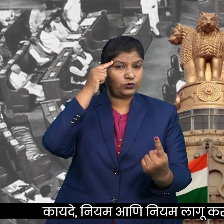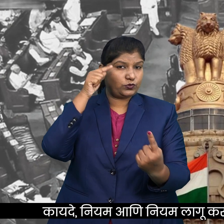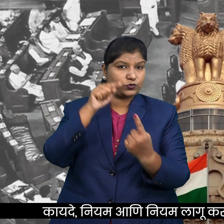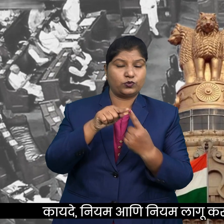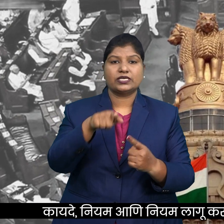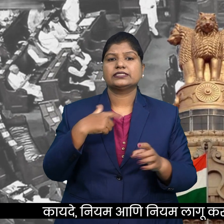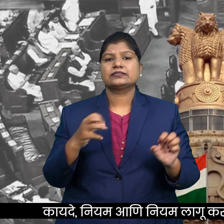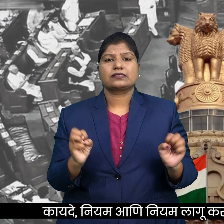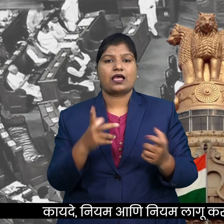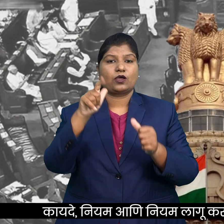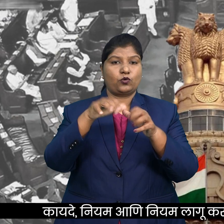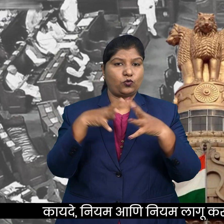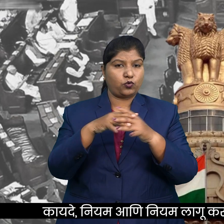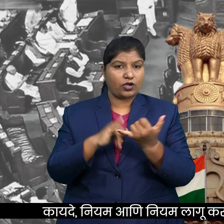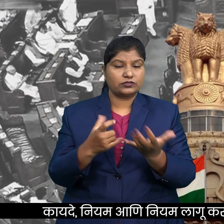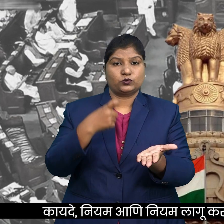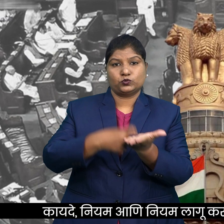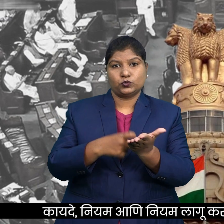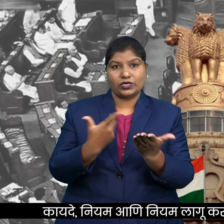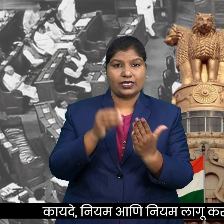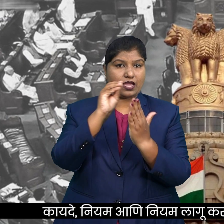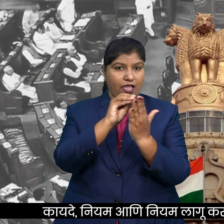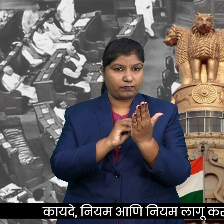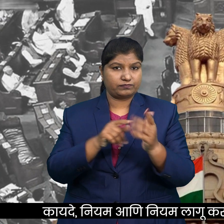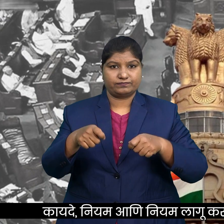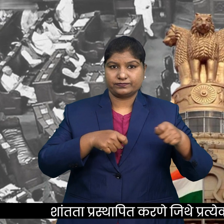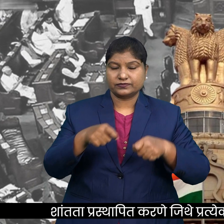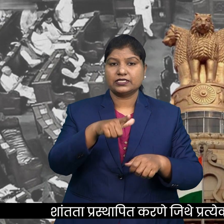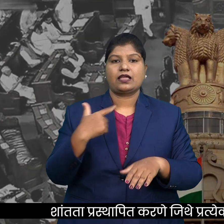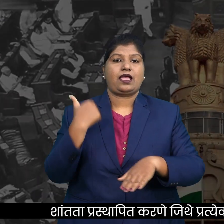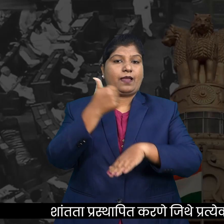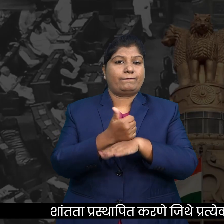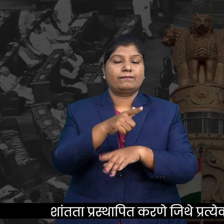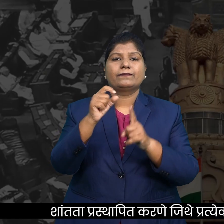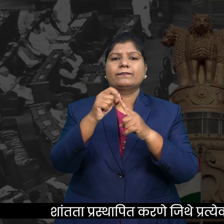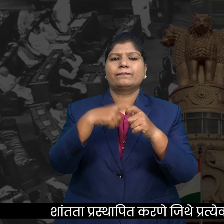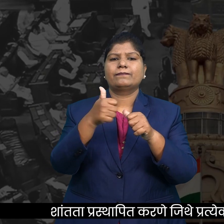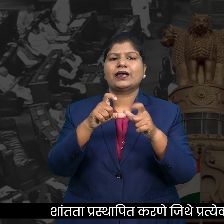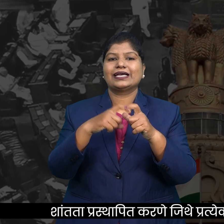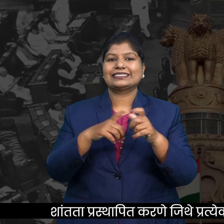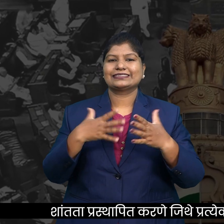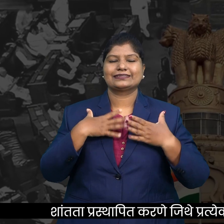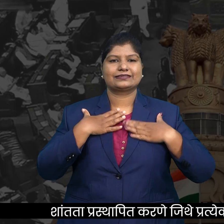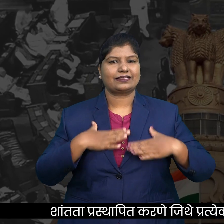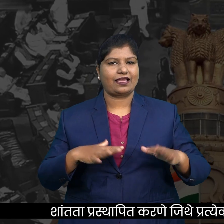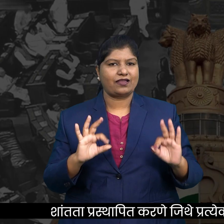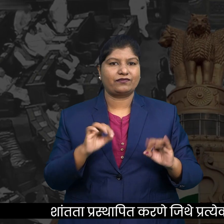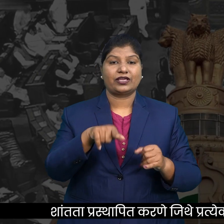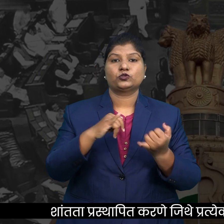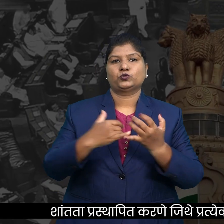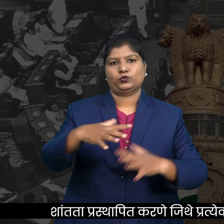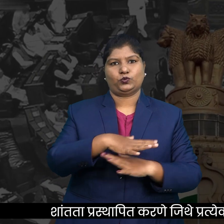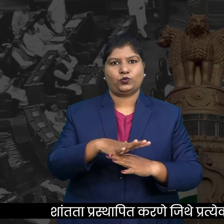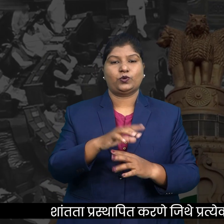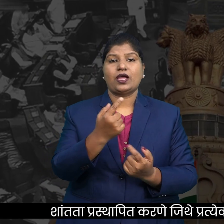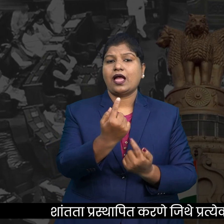लागू करण्याचे प्राथमिक उद्दिष्ट आहे अशा समाजात शांतता प्रस्थापित करणे